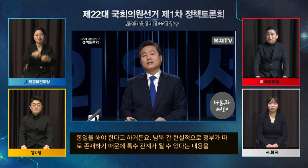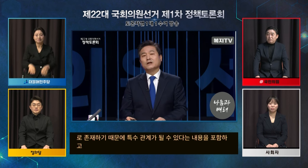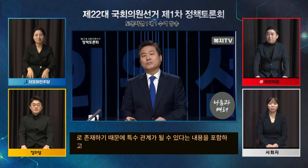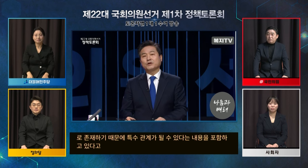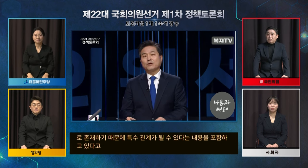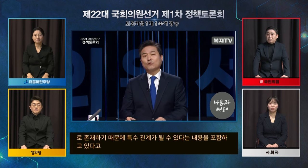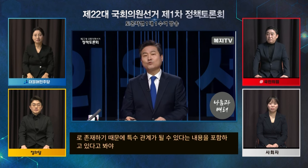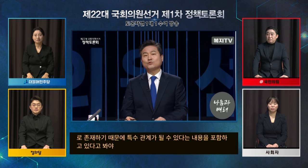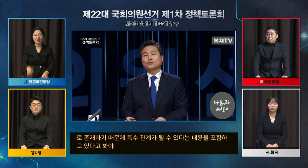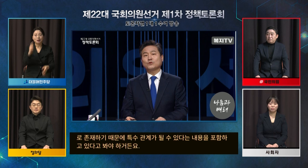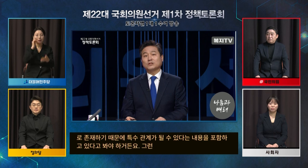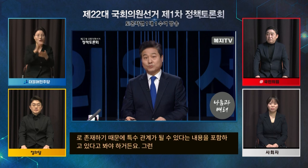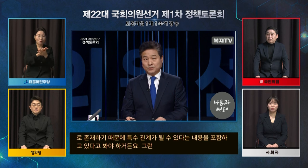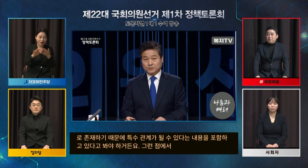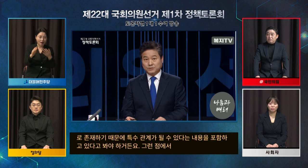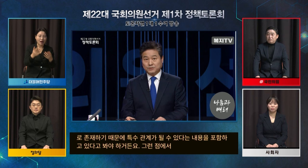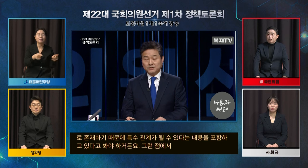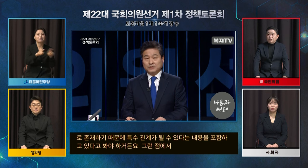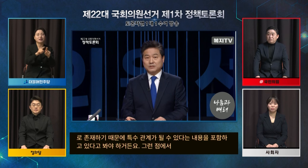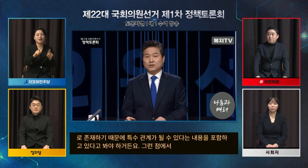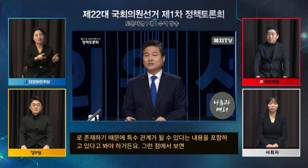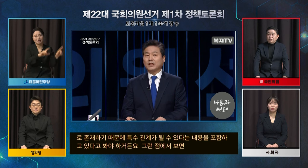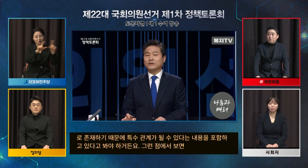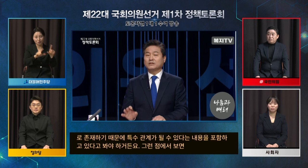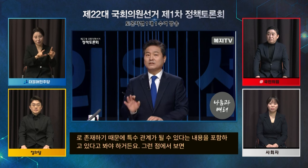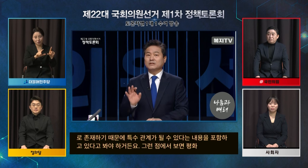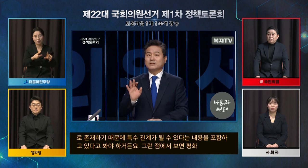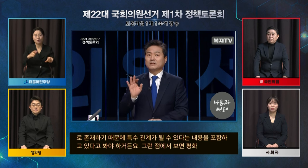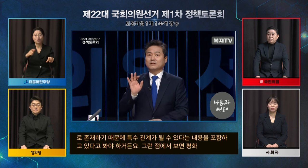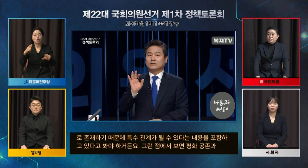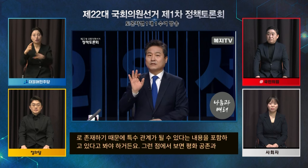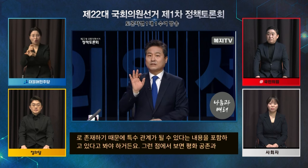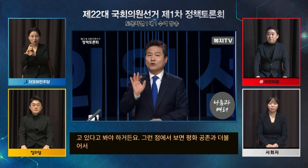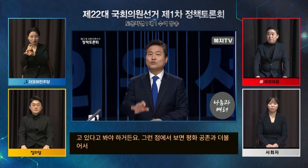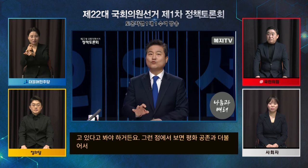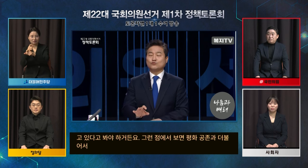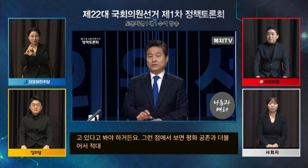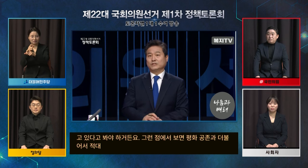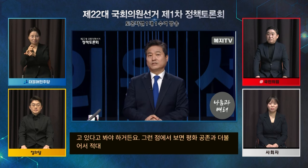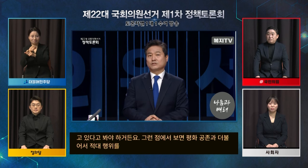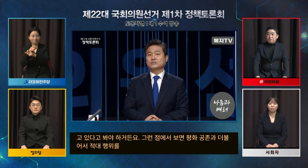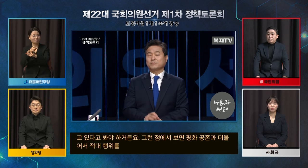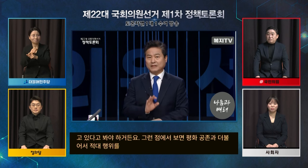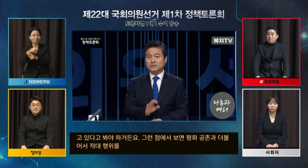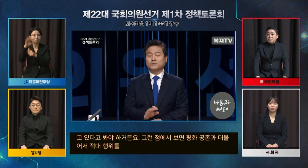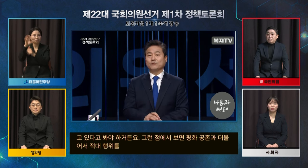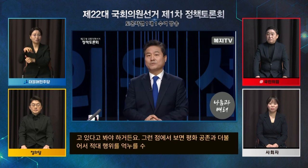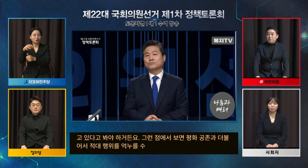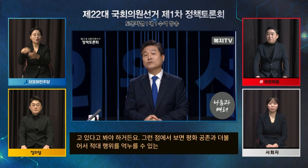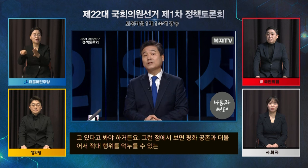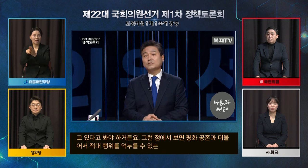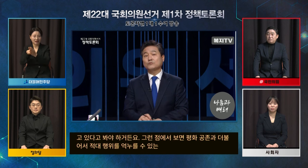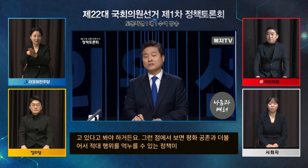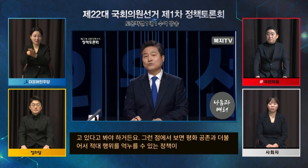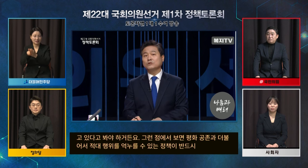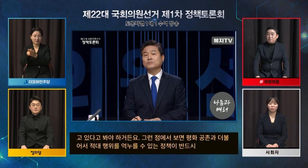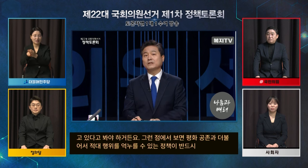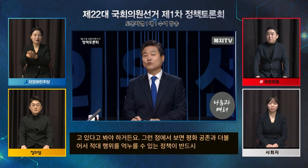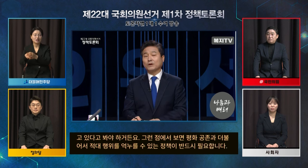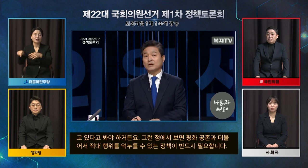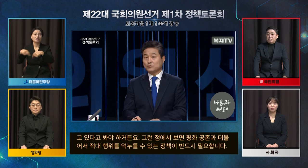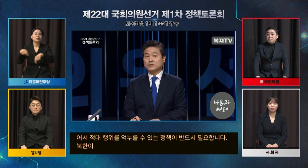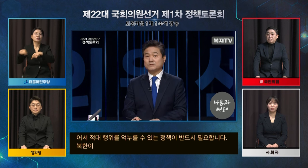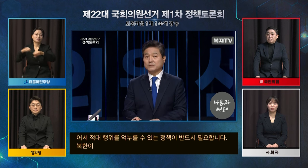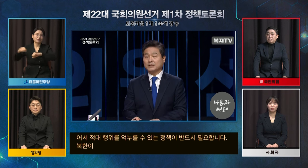평화공존과 더불어서 적대 행위를 억누를 수 있는 정책이 반드시 필요합니다. 북한이 지금 굉장히